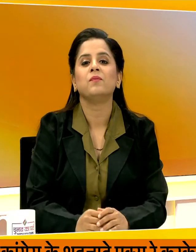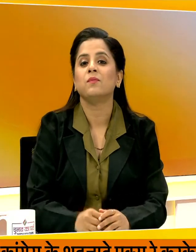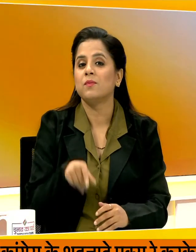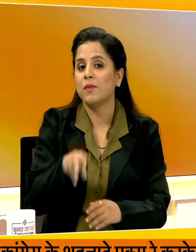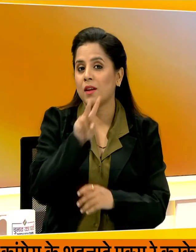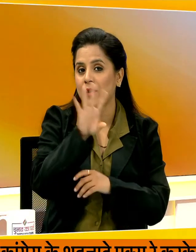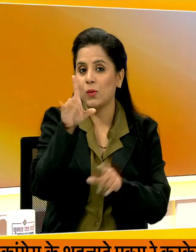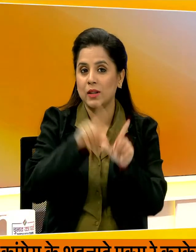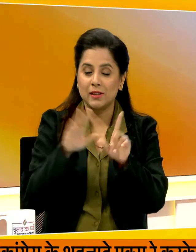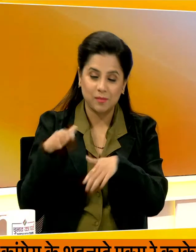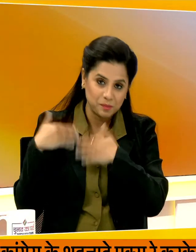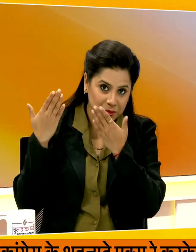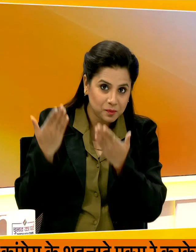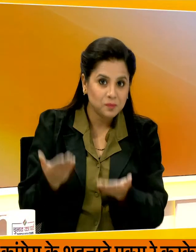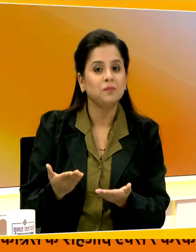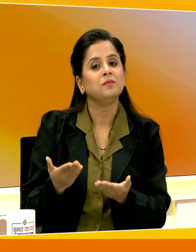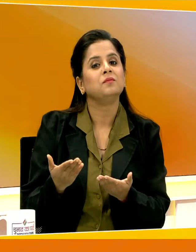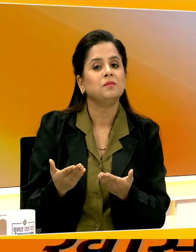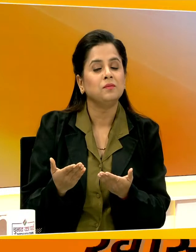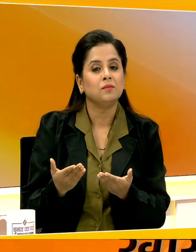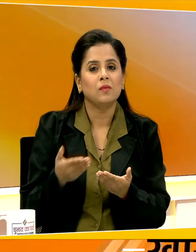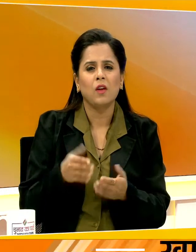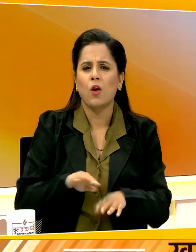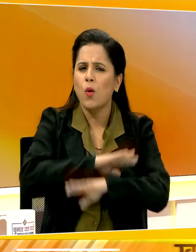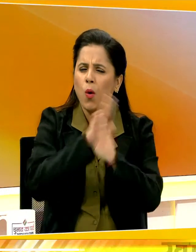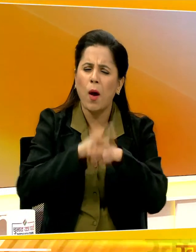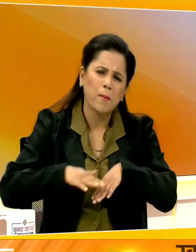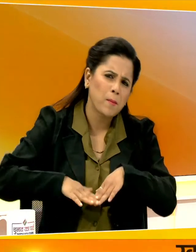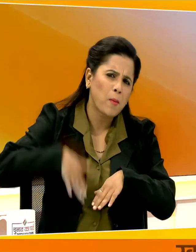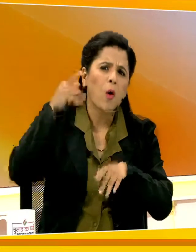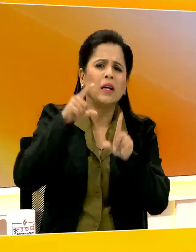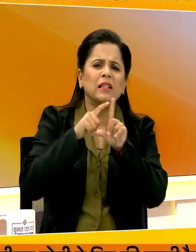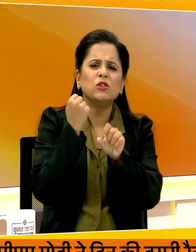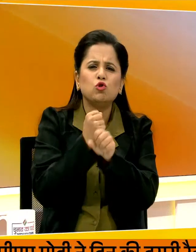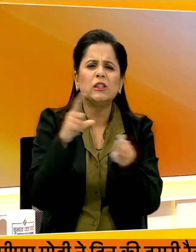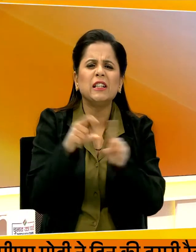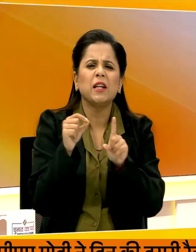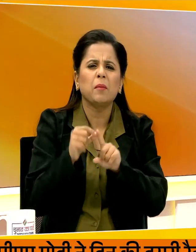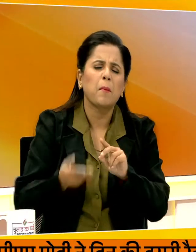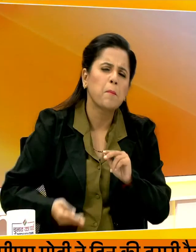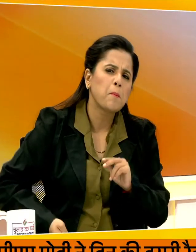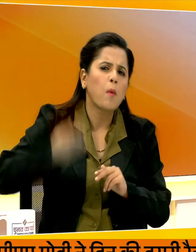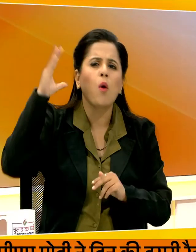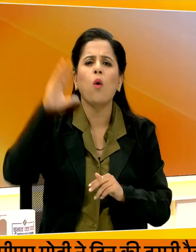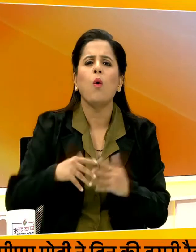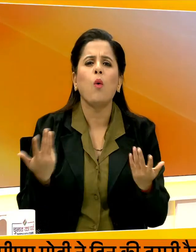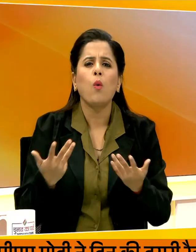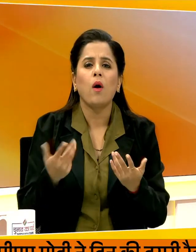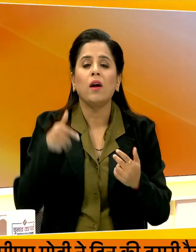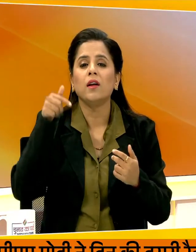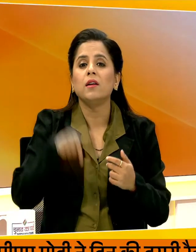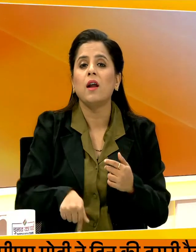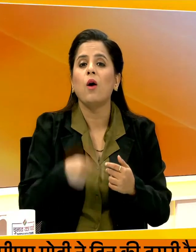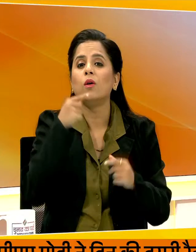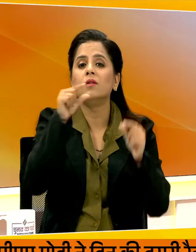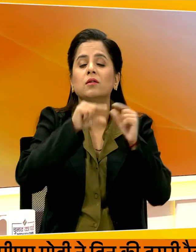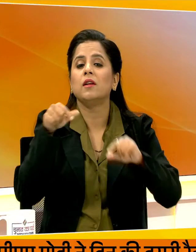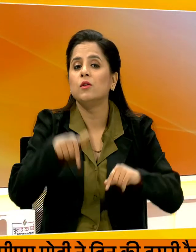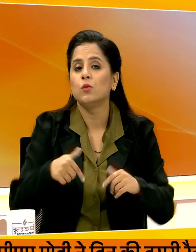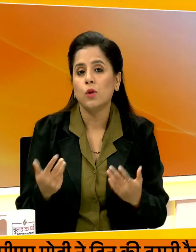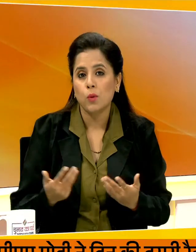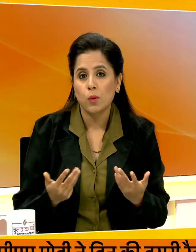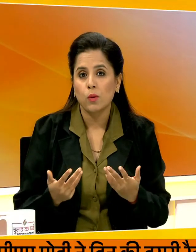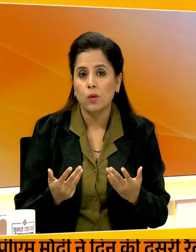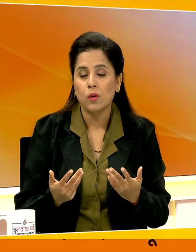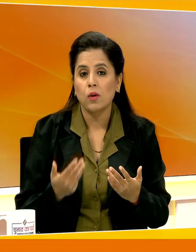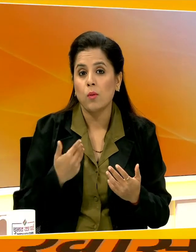25 साल में सबसे खराब जीडीपी आंकड़ा। आज हेडलाइन होती है क्या?